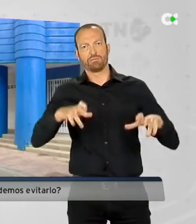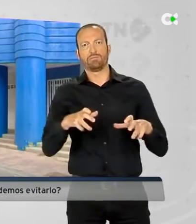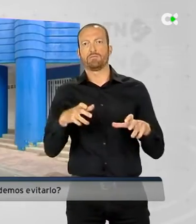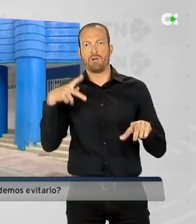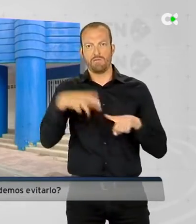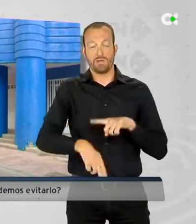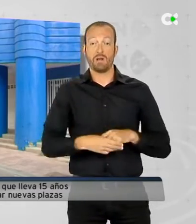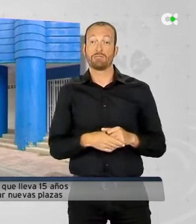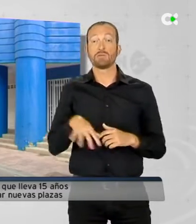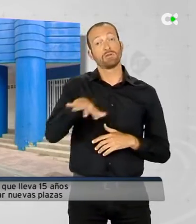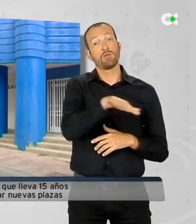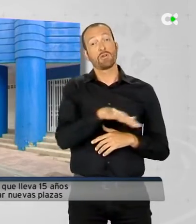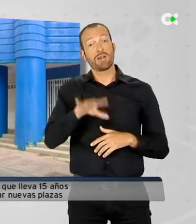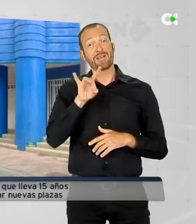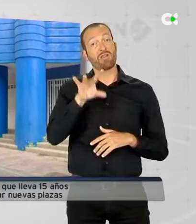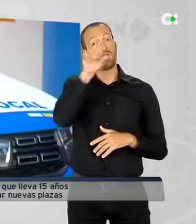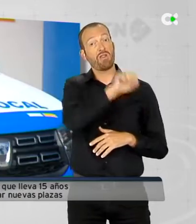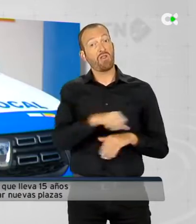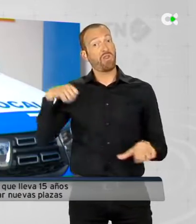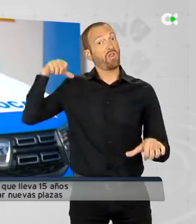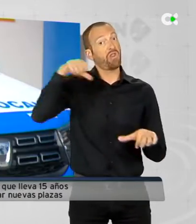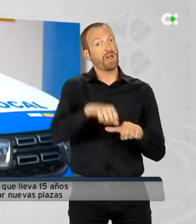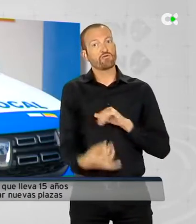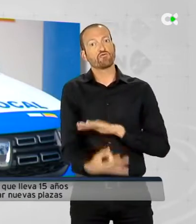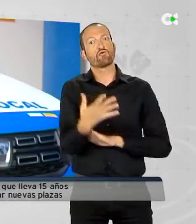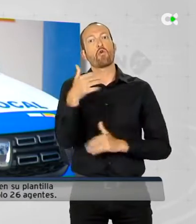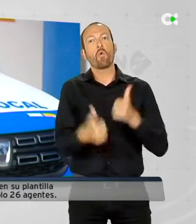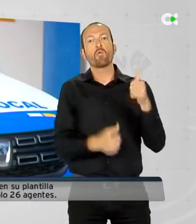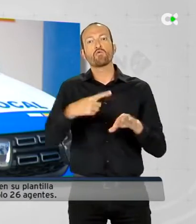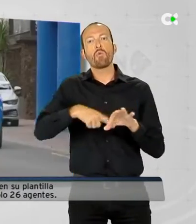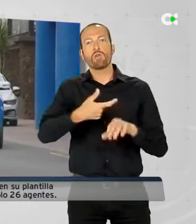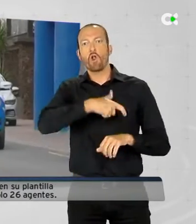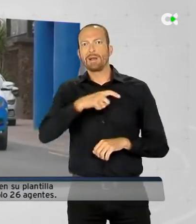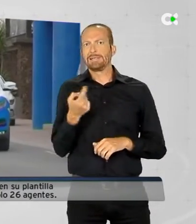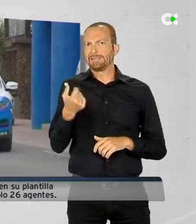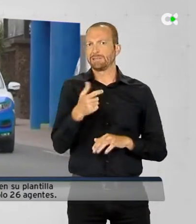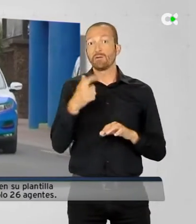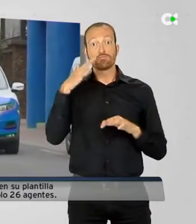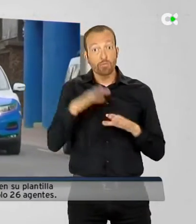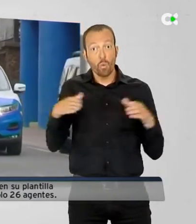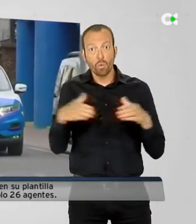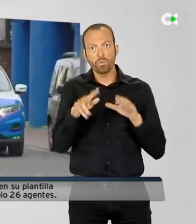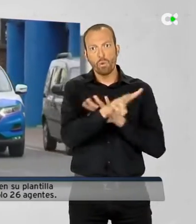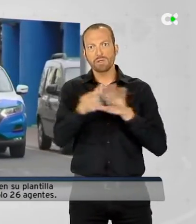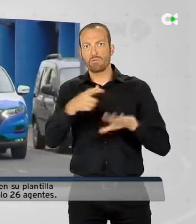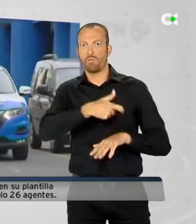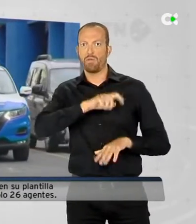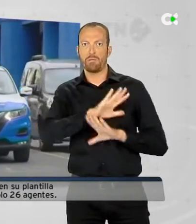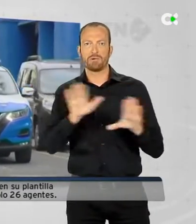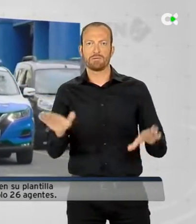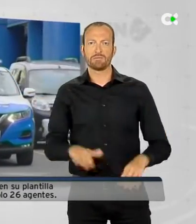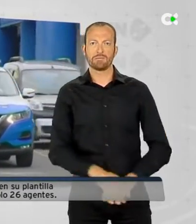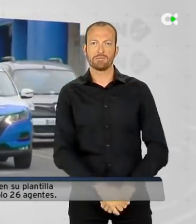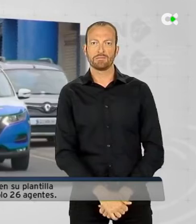evitarlo. Una comarca que lleva 15 años sin convocar nuevas plazas y cuenta en su plantilla con tan solo 26 agentes.